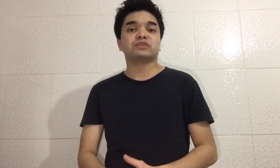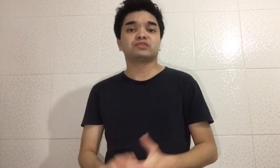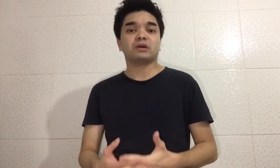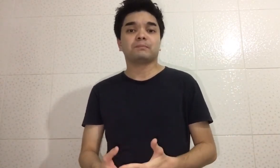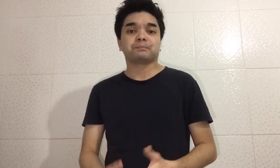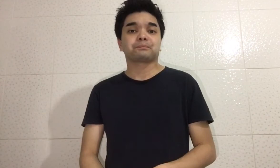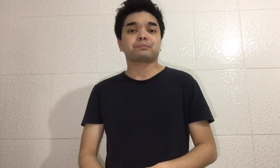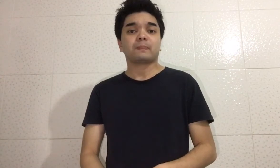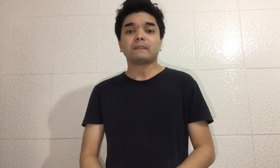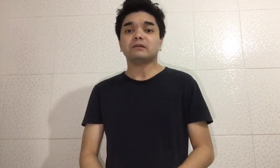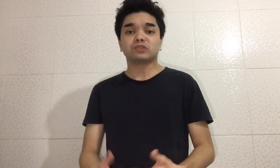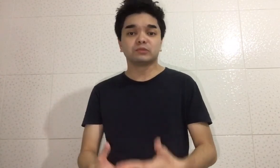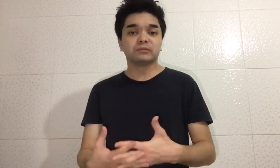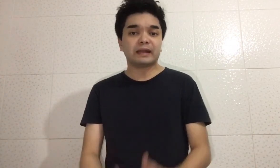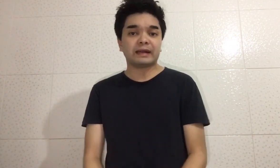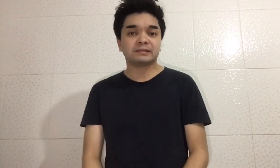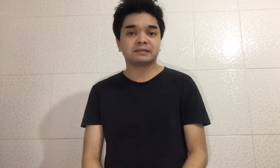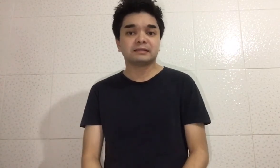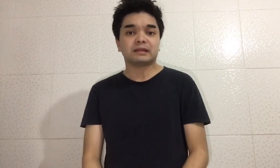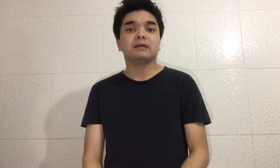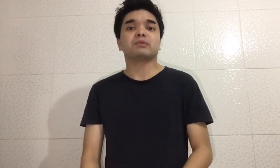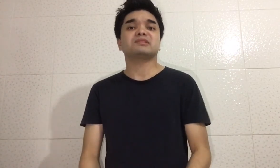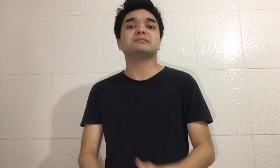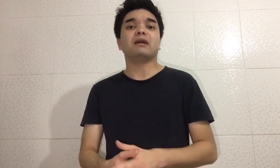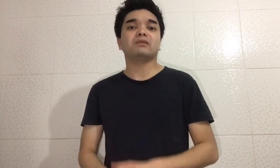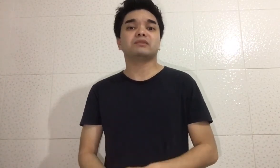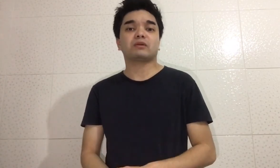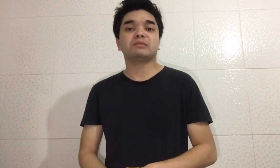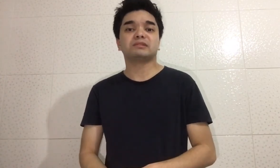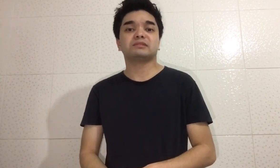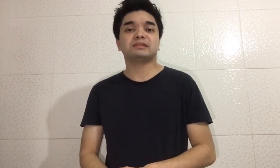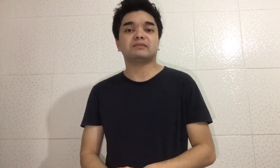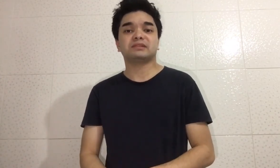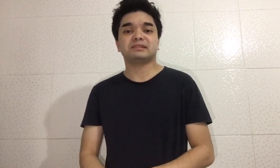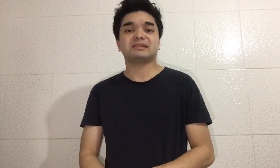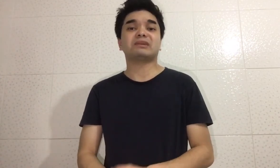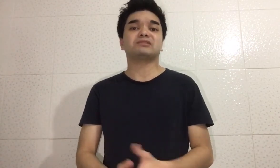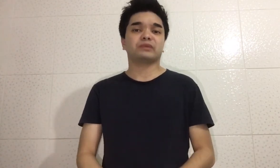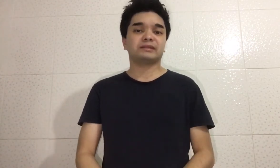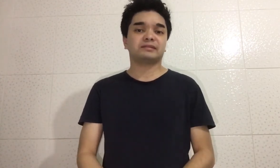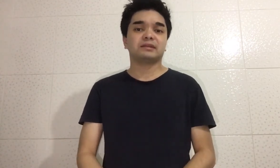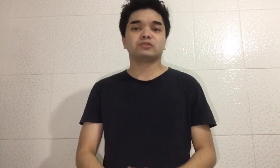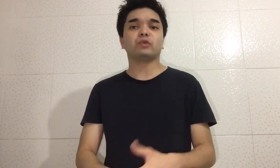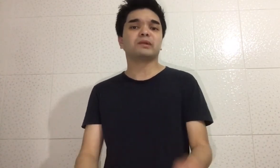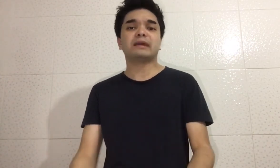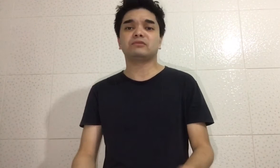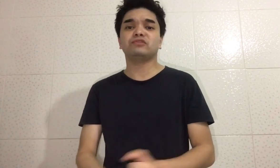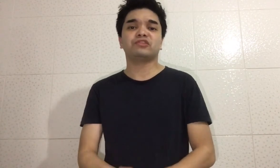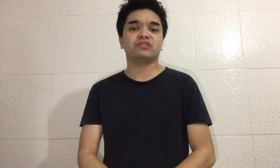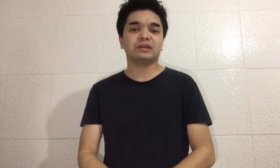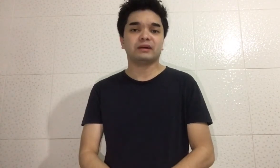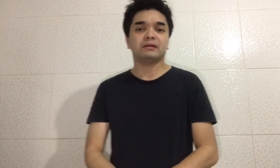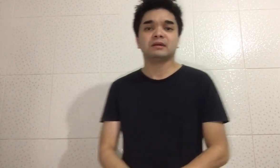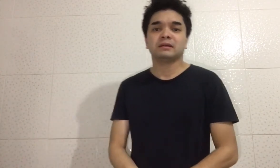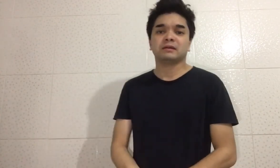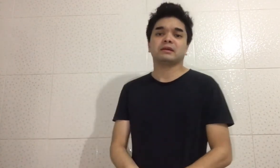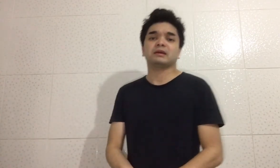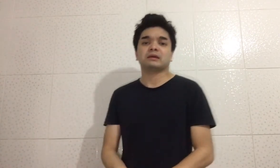só sobre os numerais. Tá? Próxima aula eu vou estar começando a ensinar vocês as saudações, os cumprimentos do dia a dia,